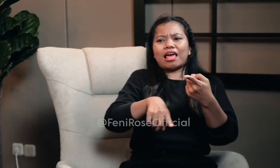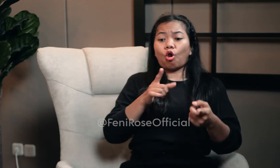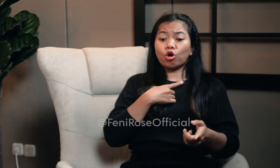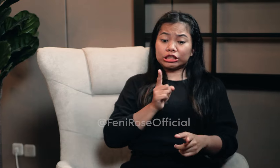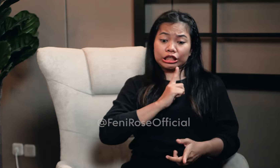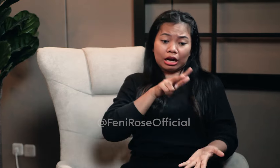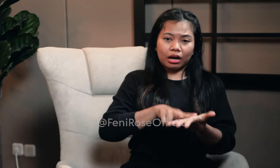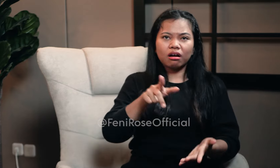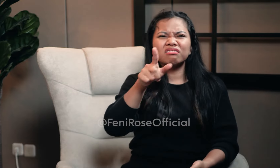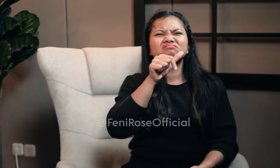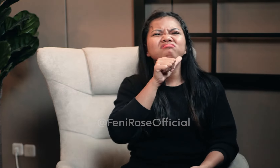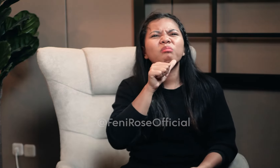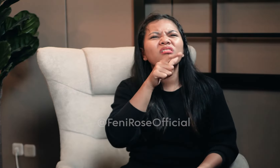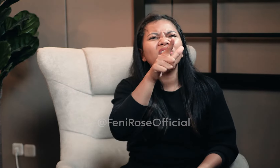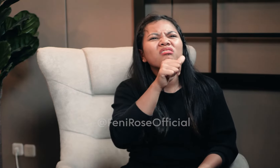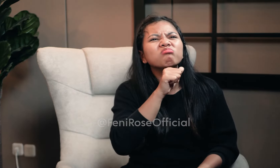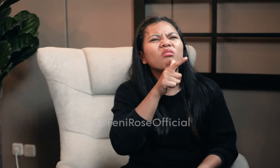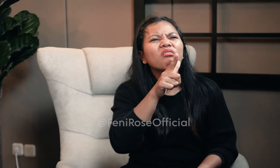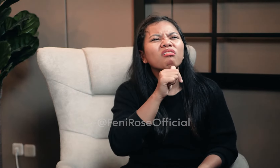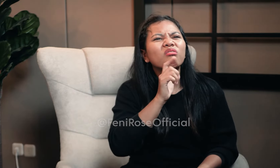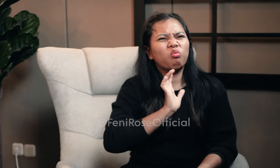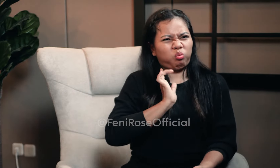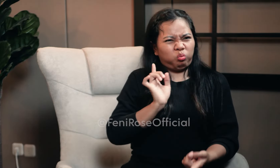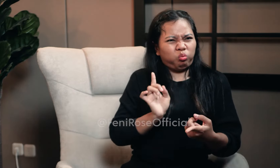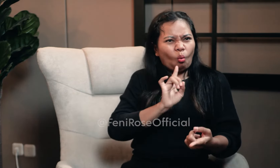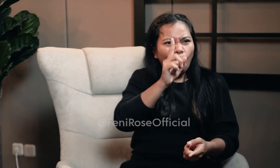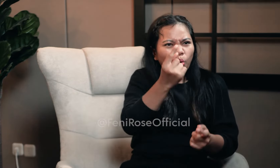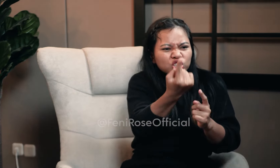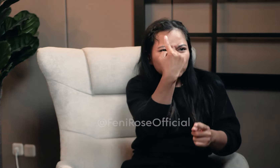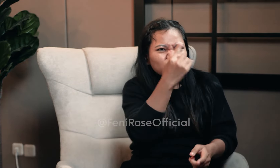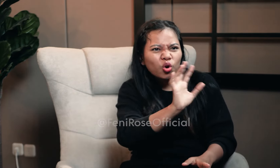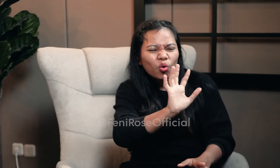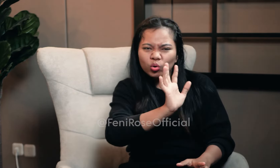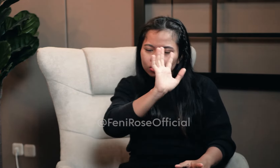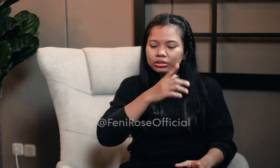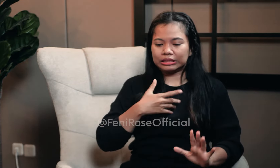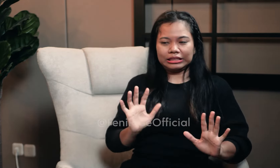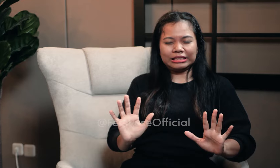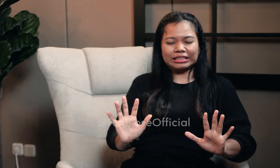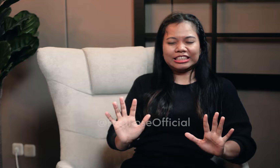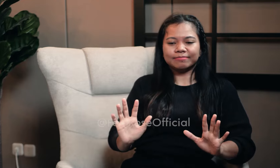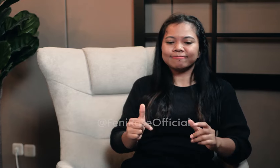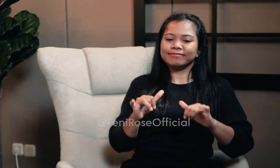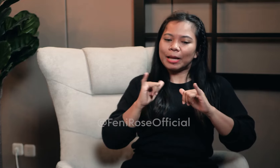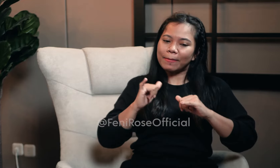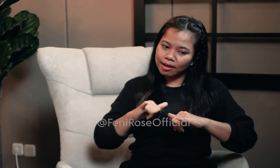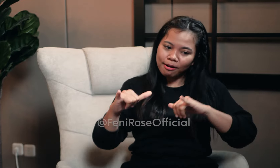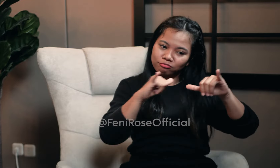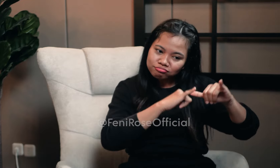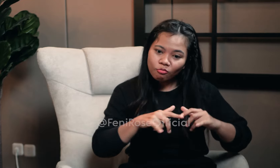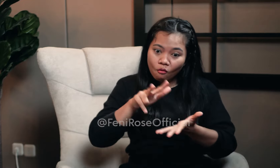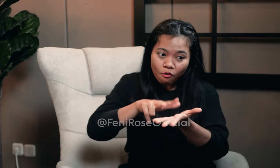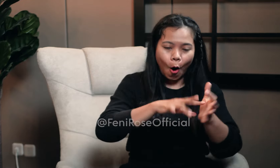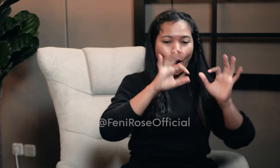presidennya gitu dan EE selanjutnya ada yang setuju dan tidak setuju tapi berusaha untuk sama-sama biar